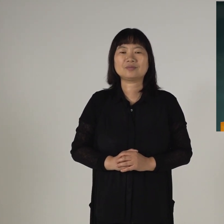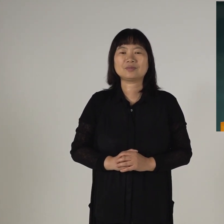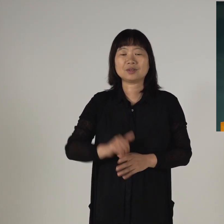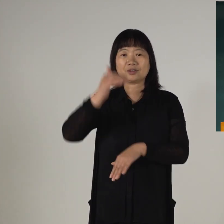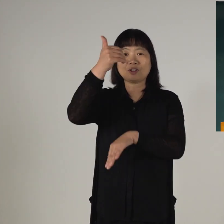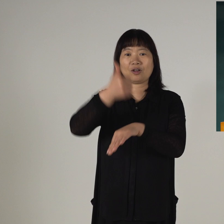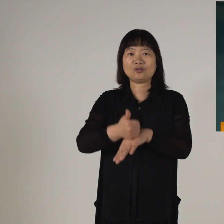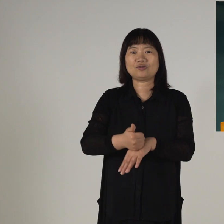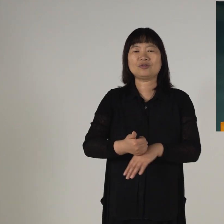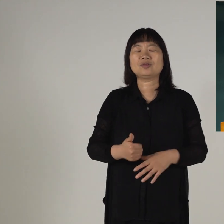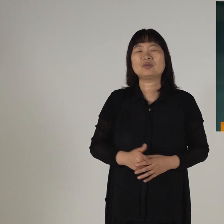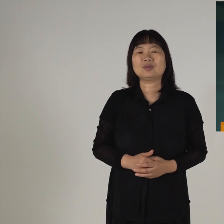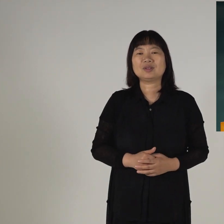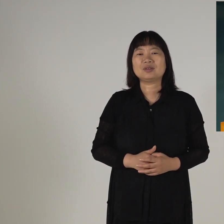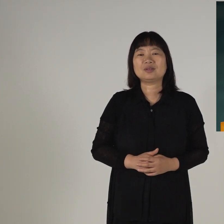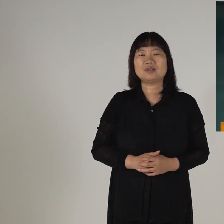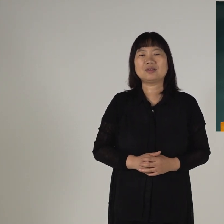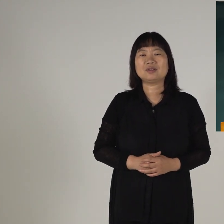결국